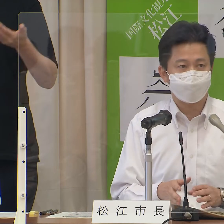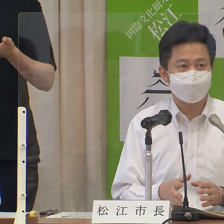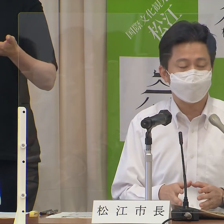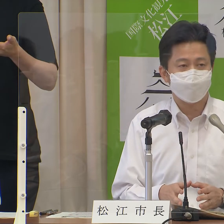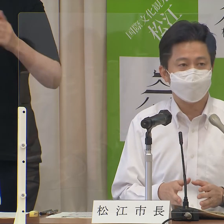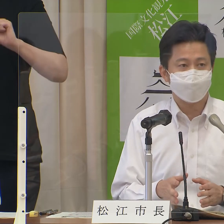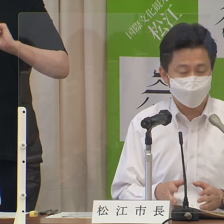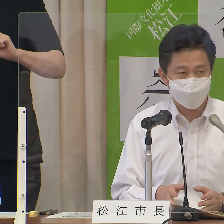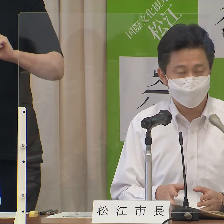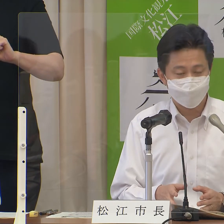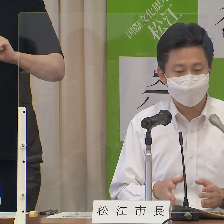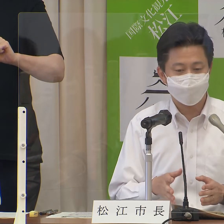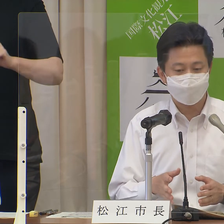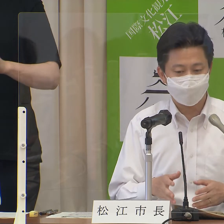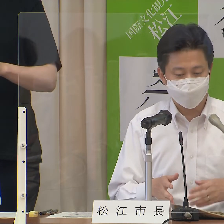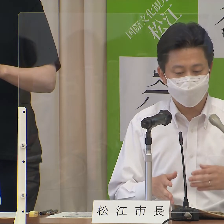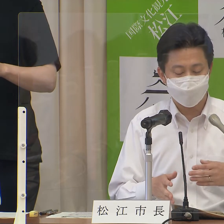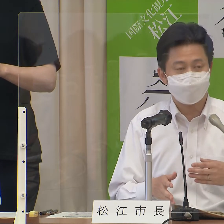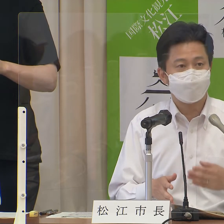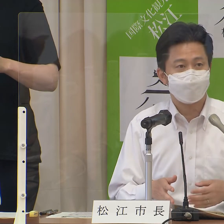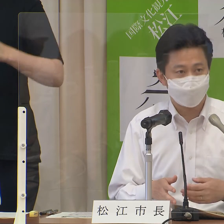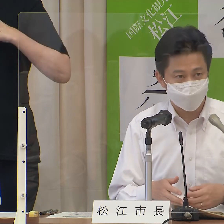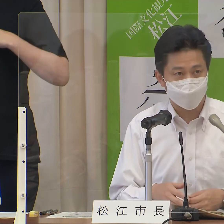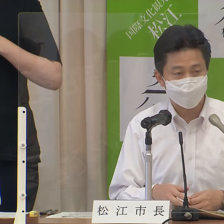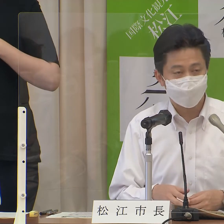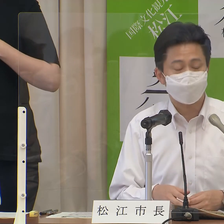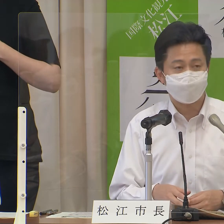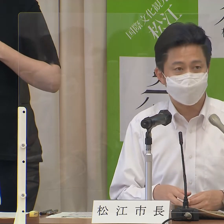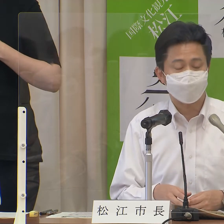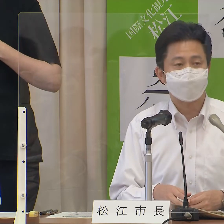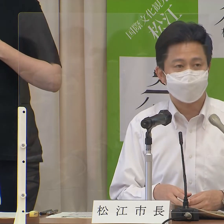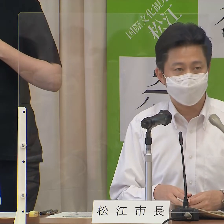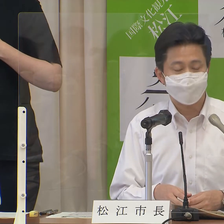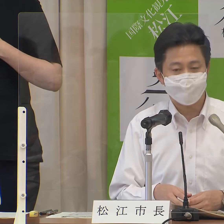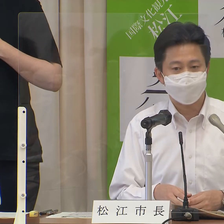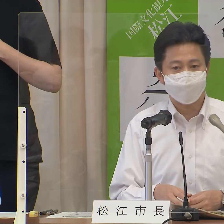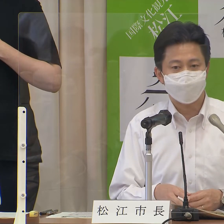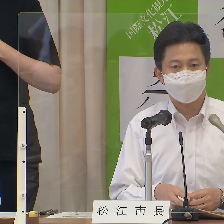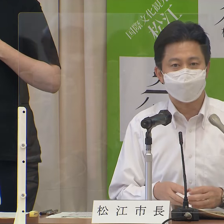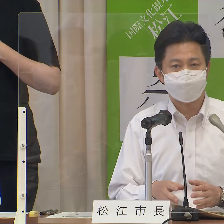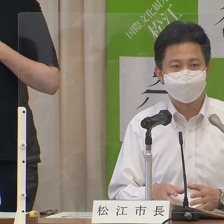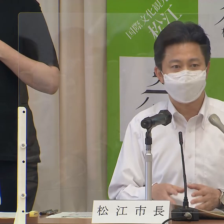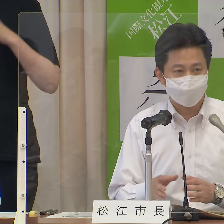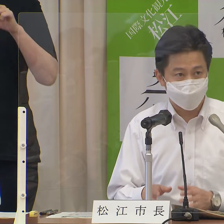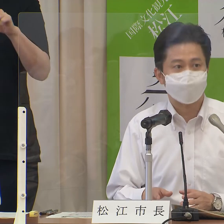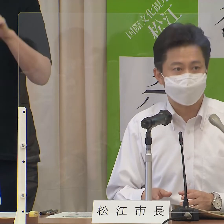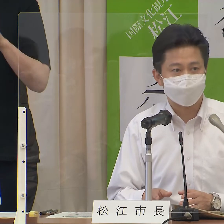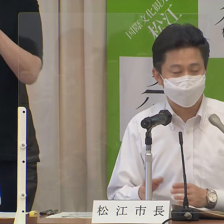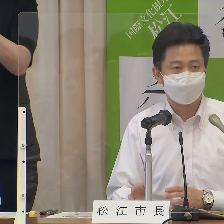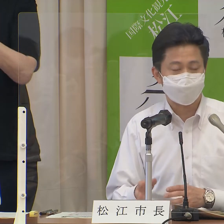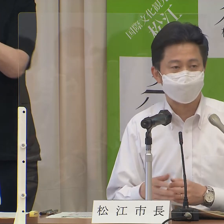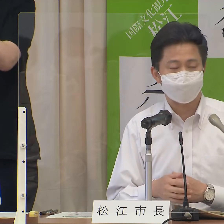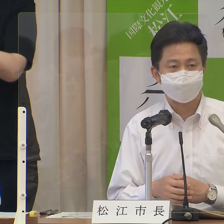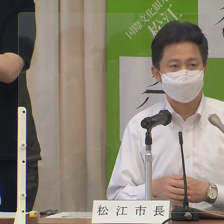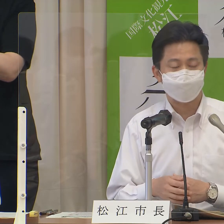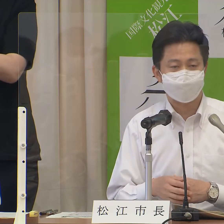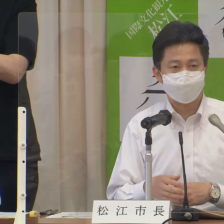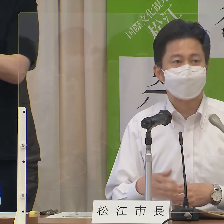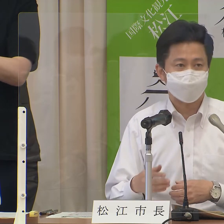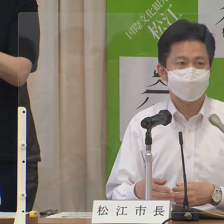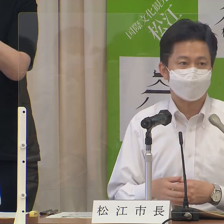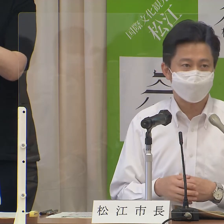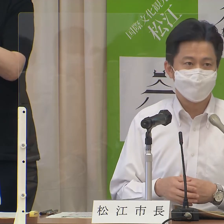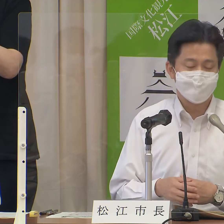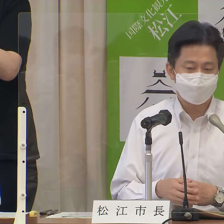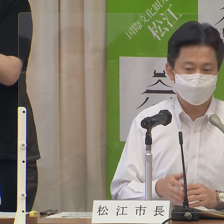の確認を得て、で、そして通知をするという役割であったり、今感染状態になって待機をされている方に対